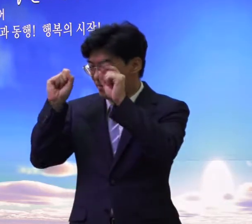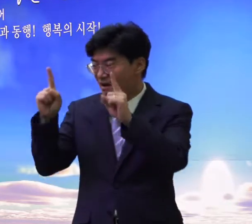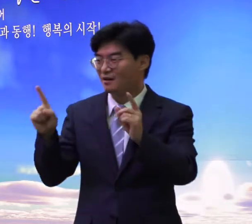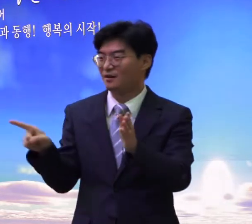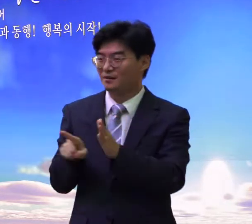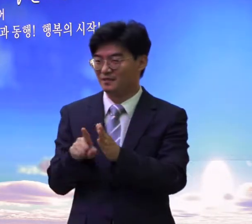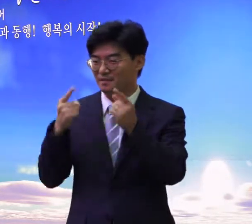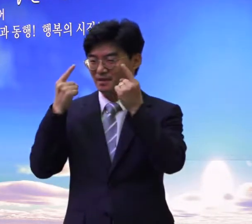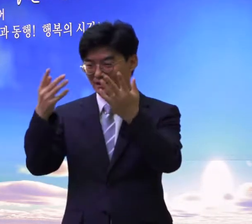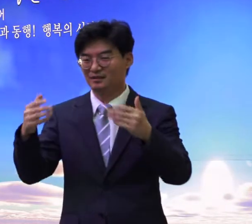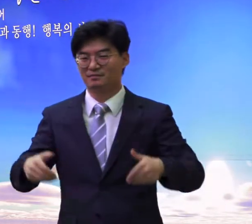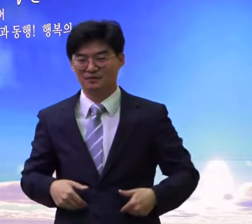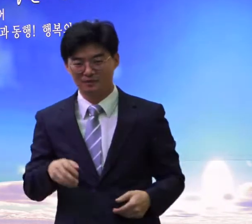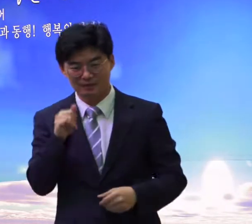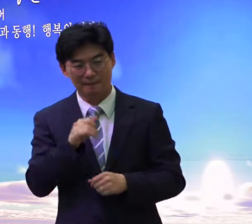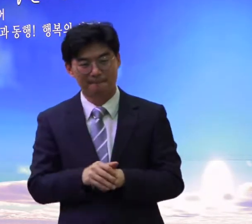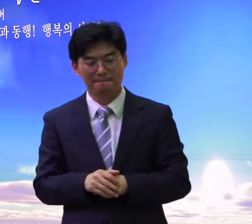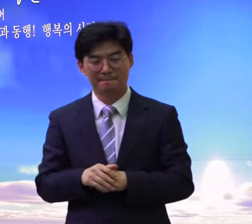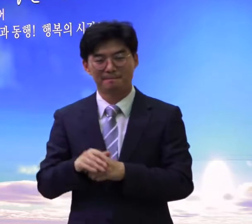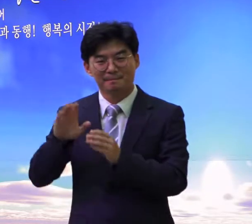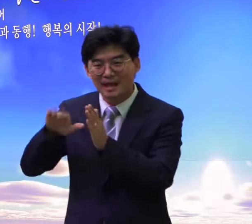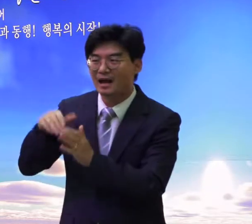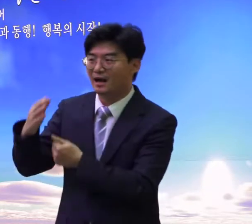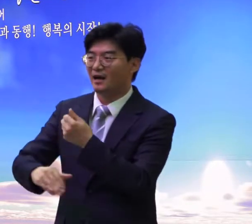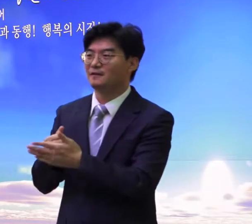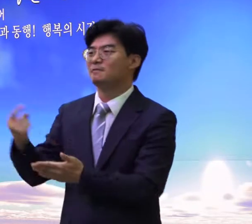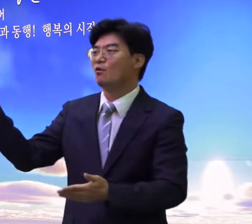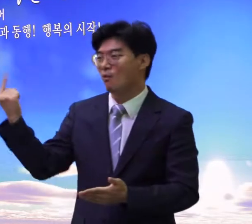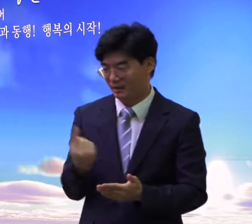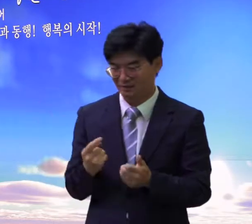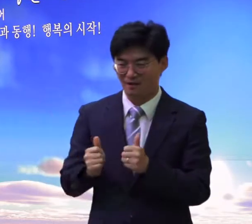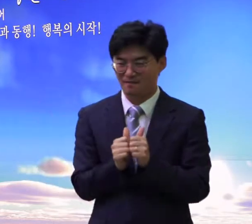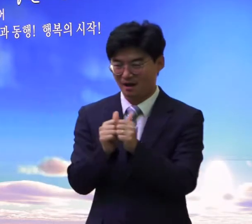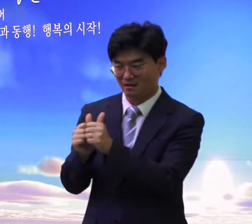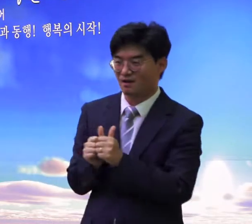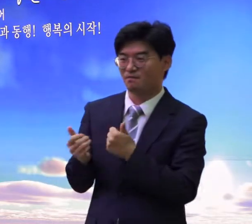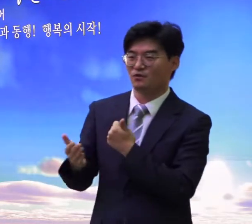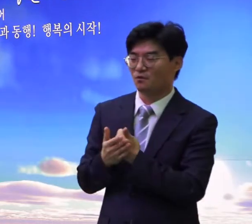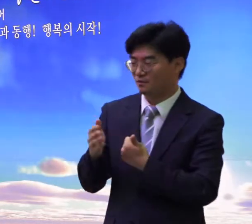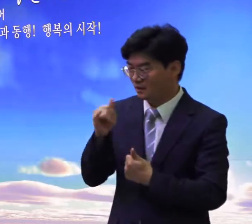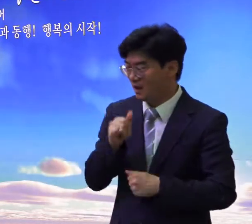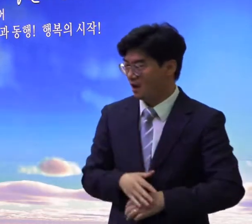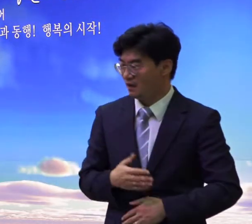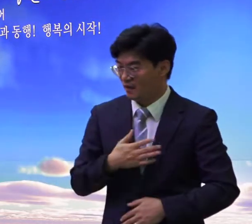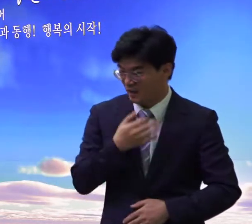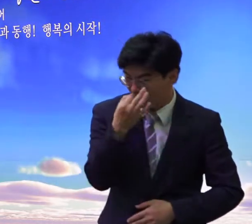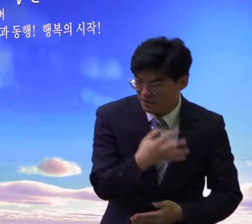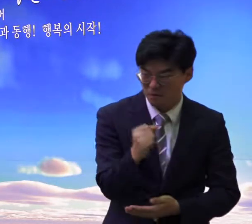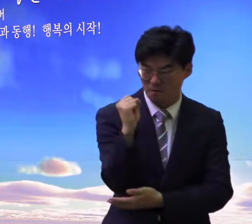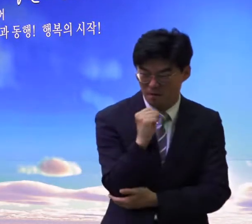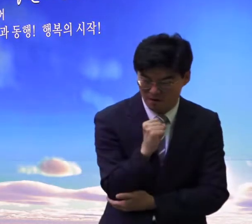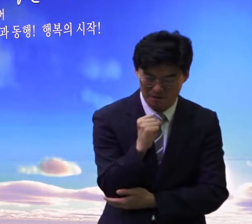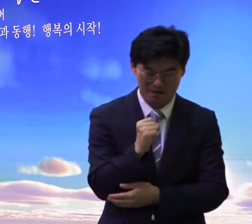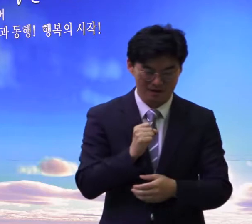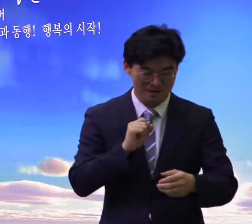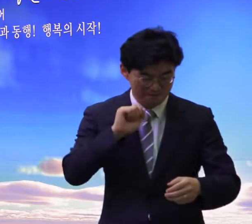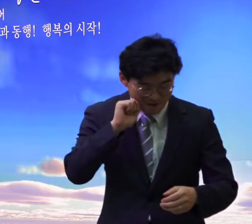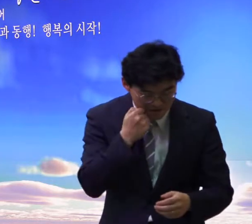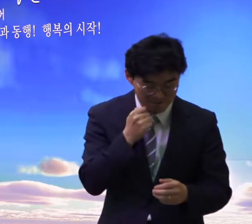드릴 때에 하나님께서 일하실 것입니다. 나는 그 상황 속에 두들겨 맞고 내가 흔들리고 어려울지라도 내가